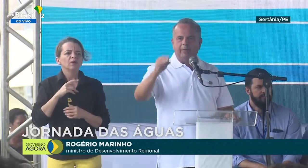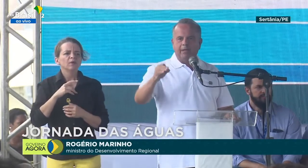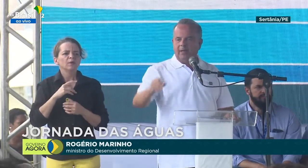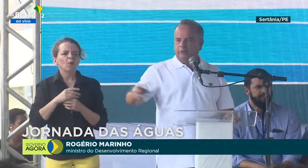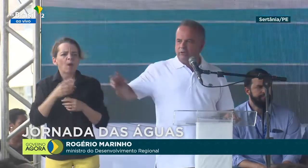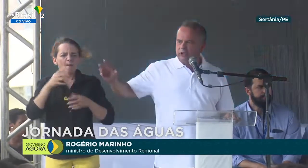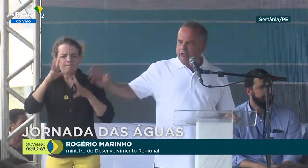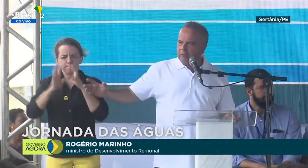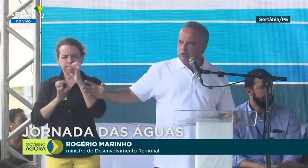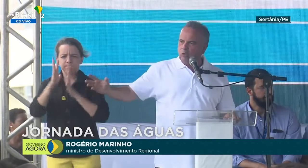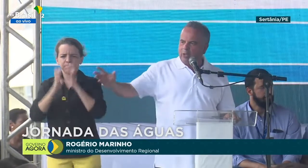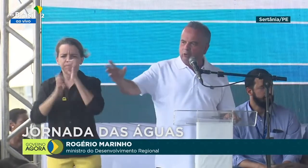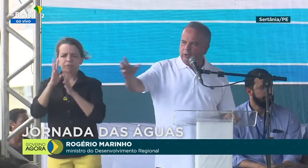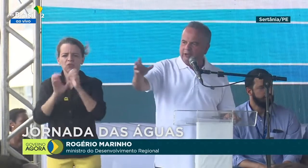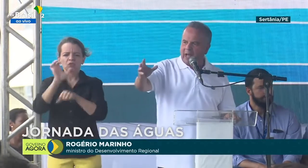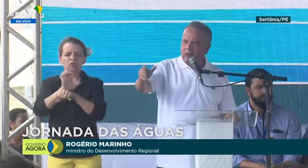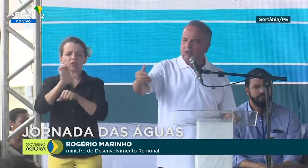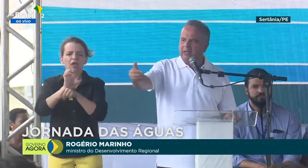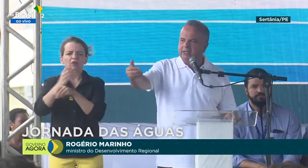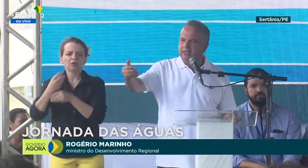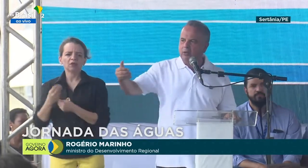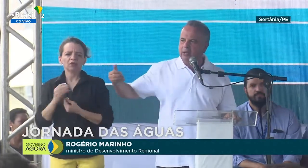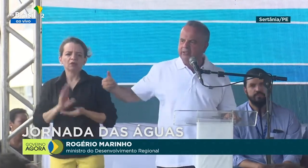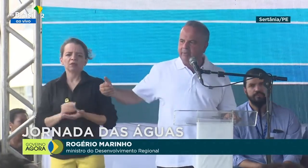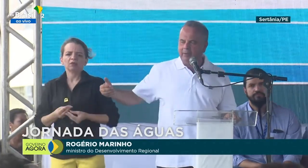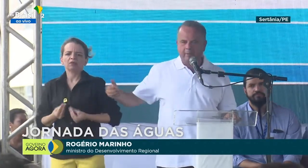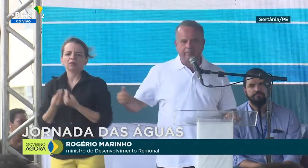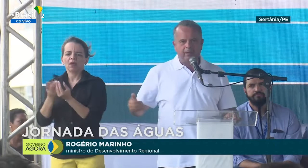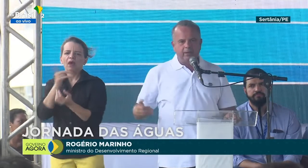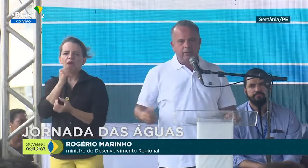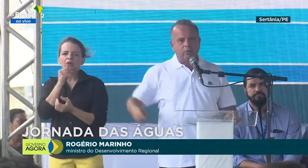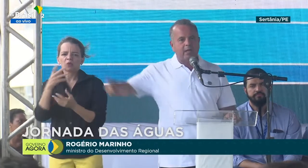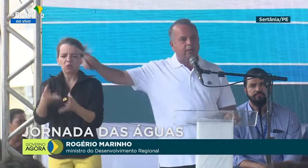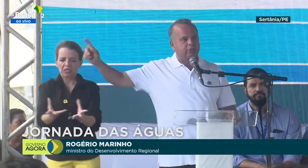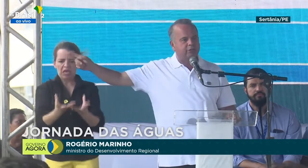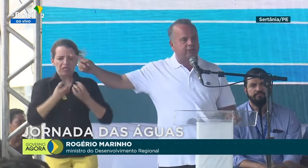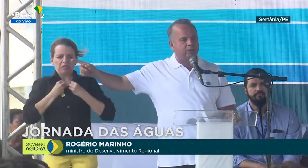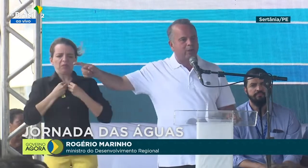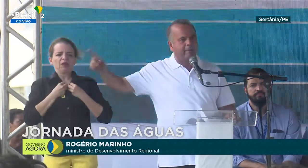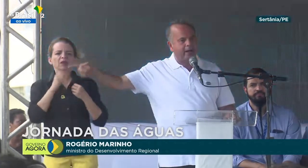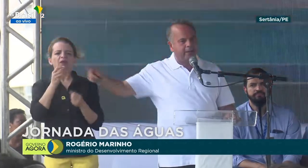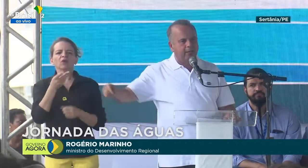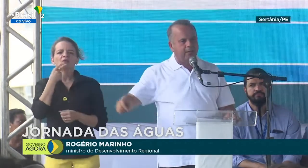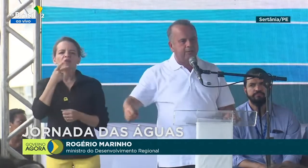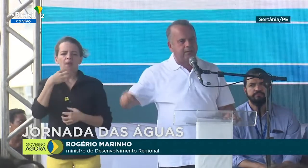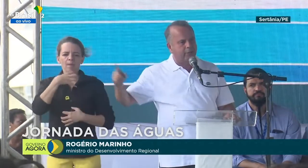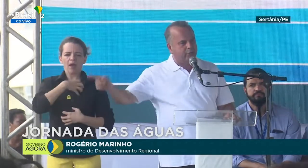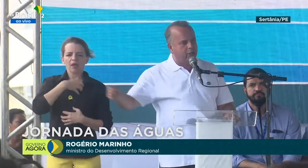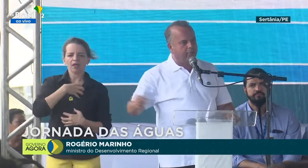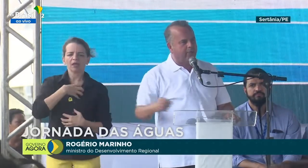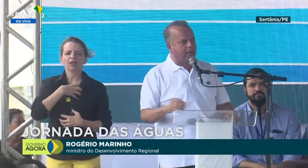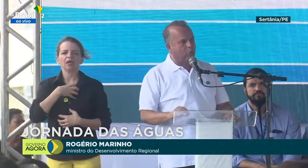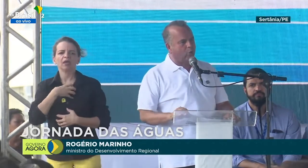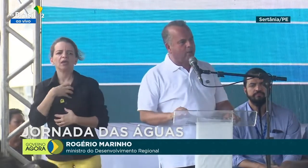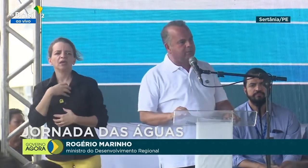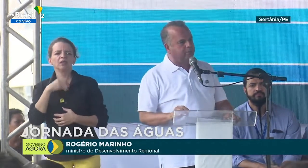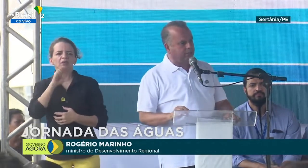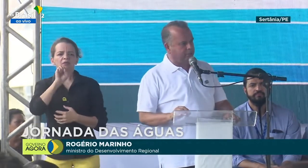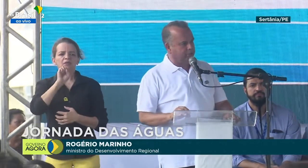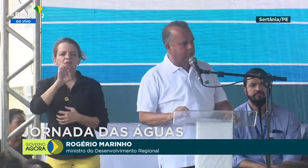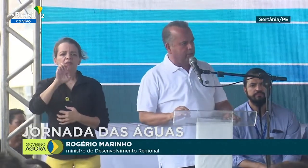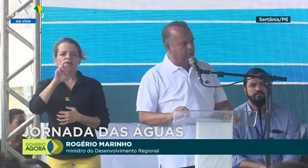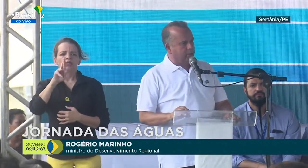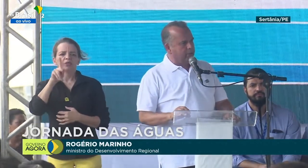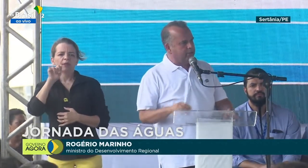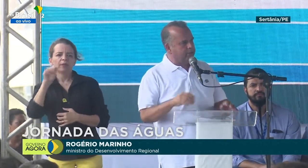enorme briga entre os estados doadores da água e aqueles que queriam receber. E o que é que eles diziam? A Bahia, Sergipe, Alagoas e